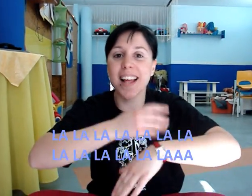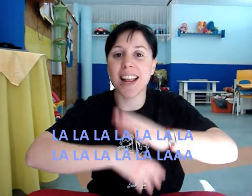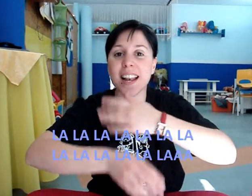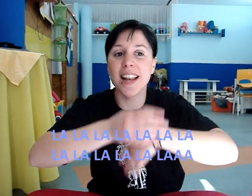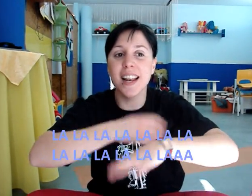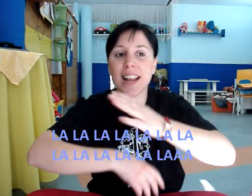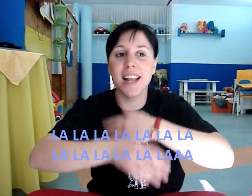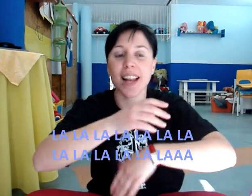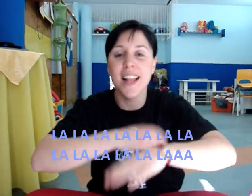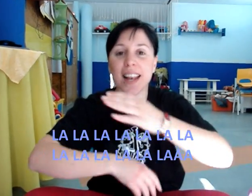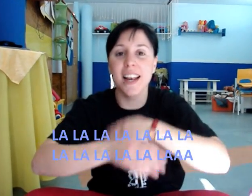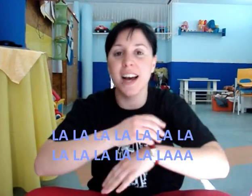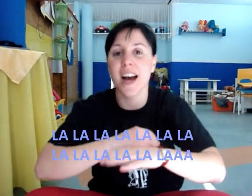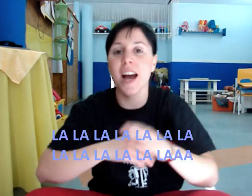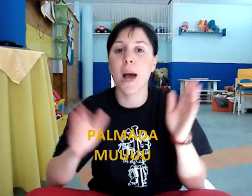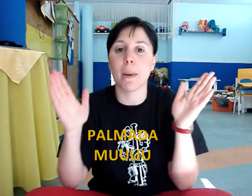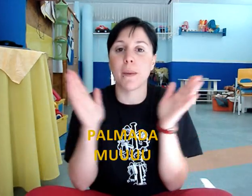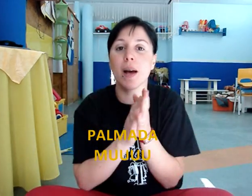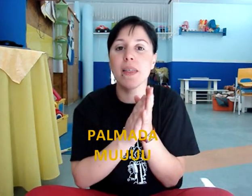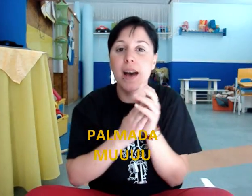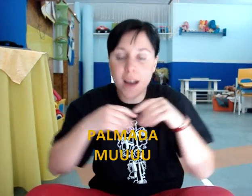la la la la la la la palmada.